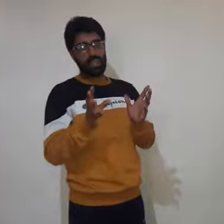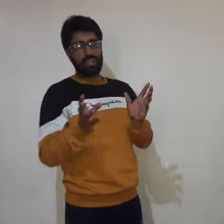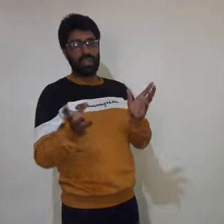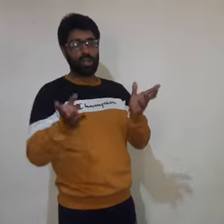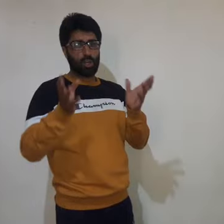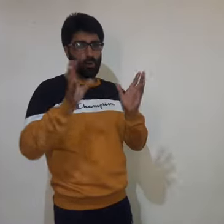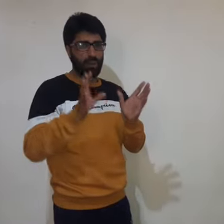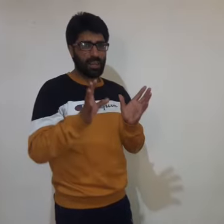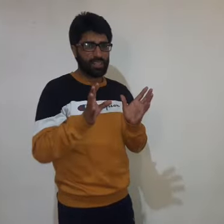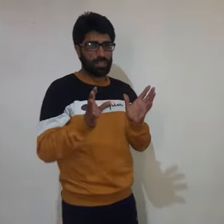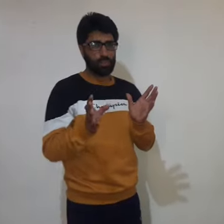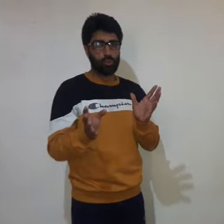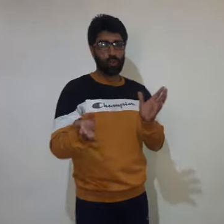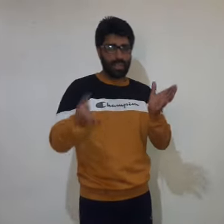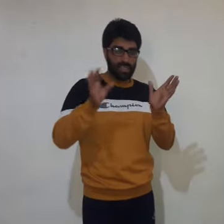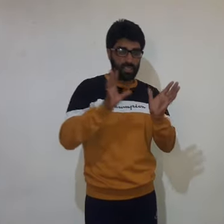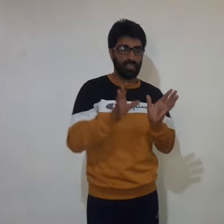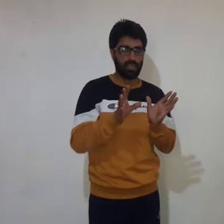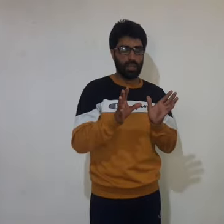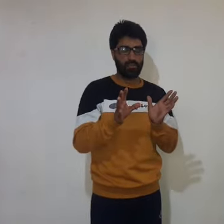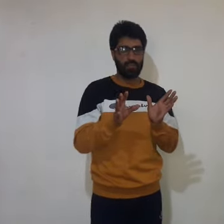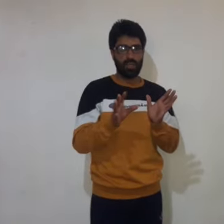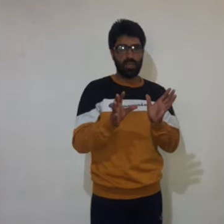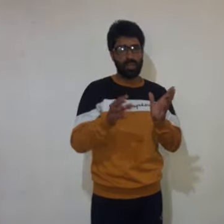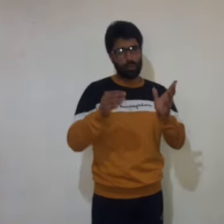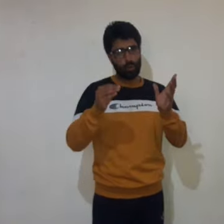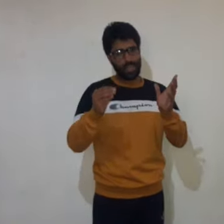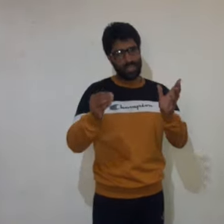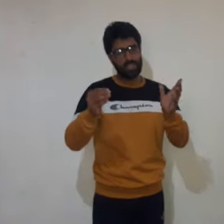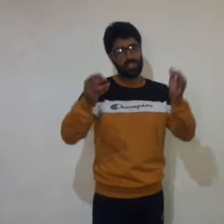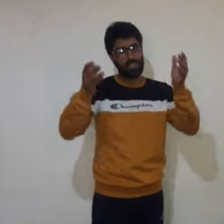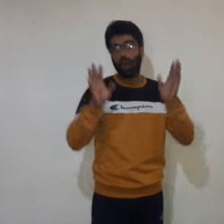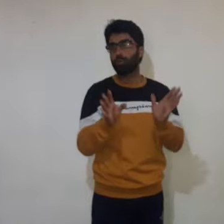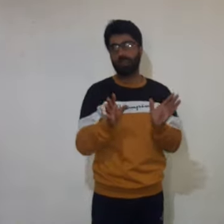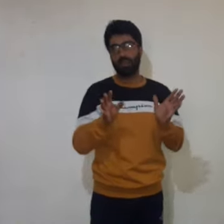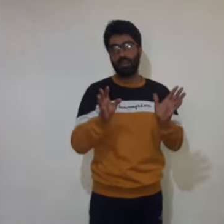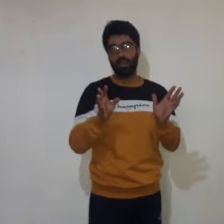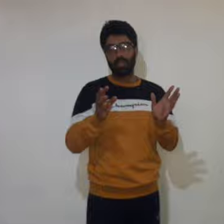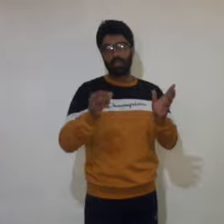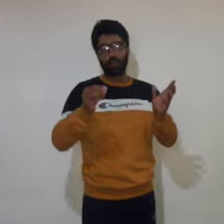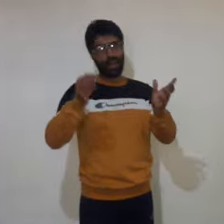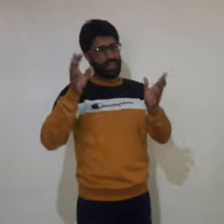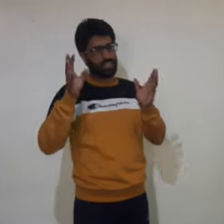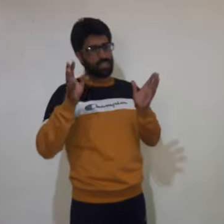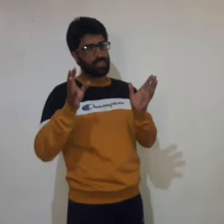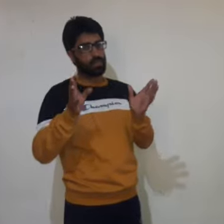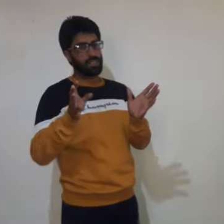ये कोरोना वायरस जूनेटिक डिजीज है। ये जूनेटिक डिजीज क्या होती है? जूनेटिक डिजीज मीन्स